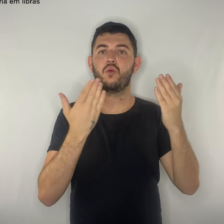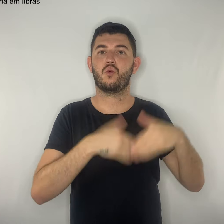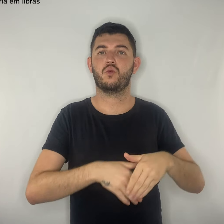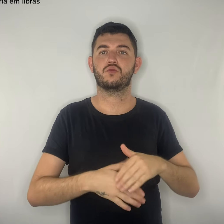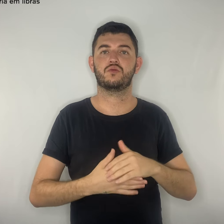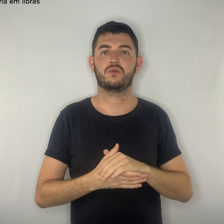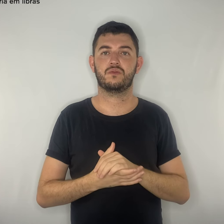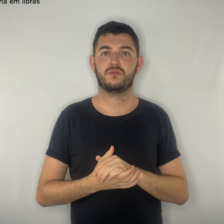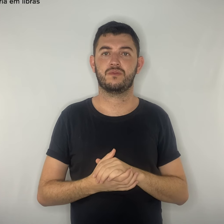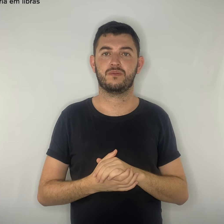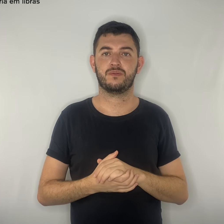público